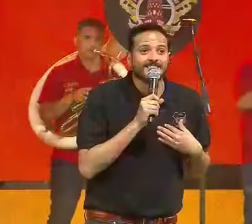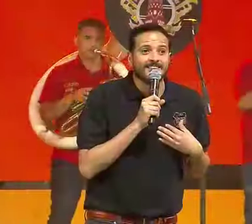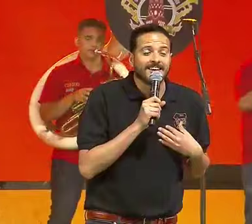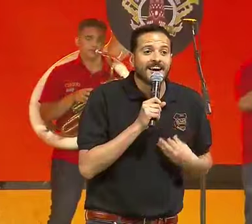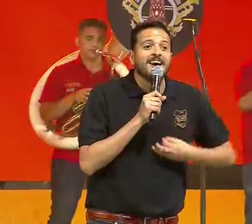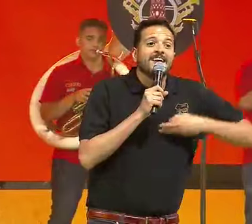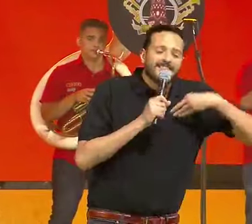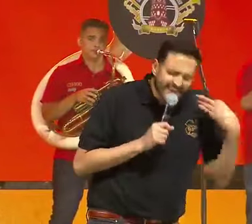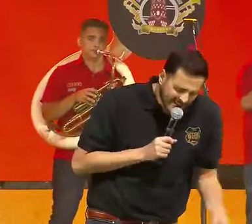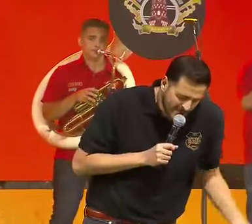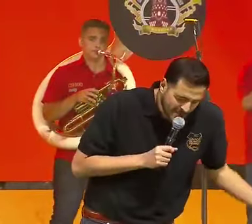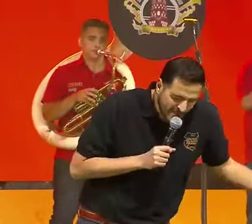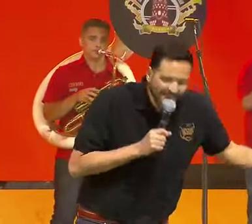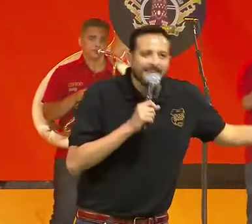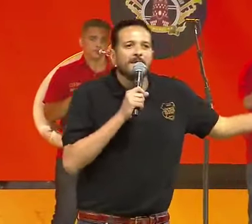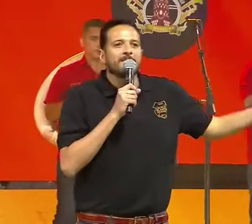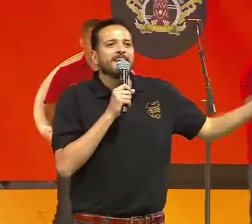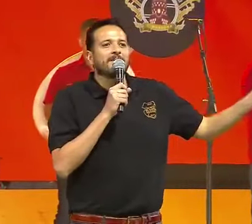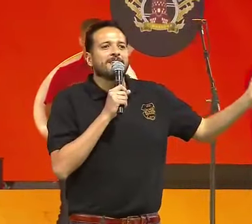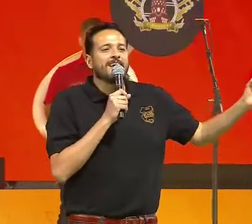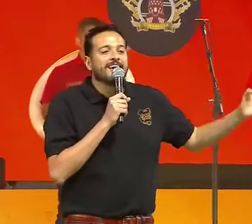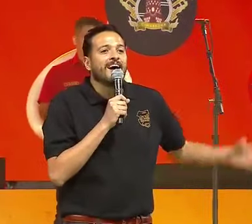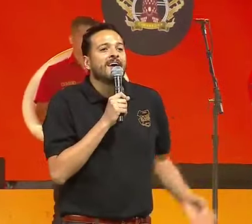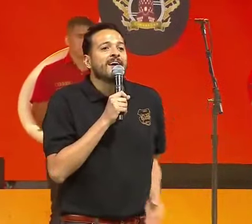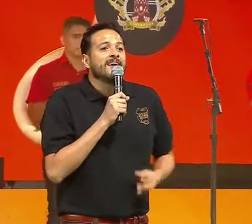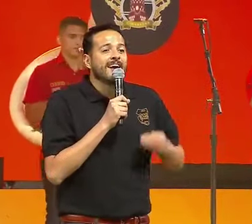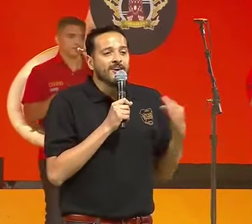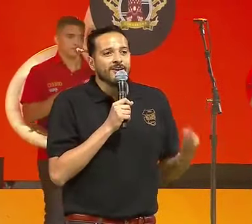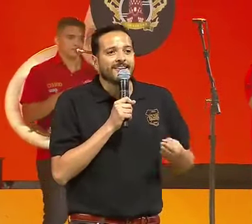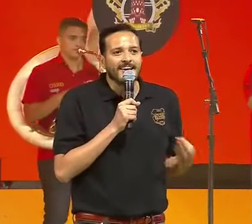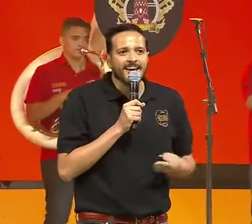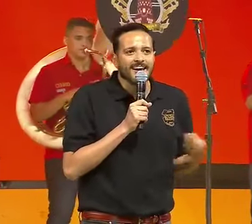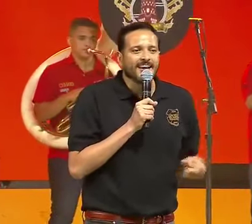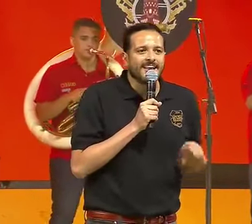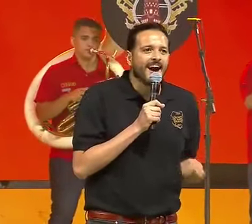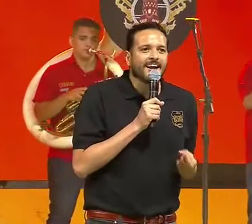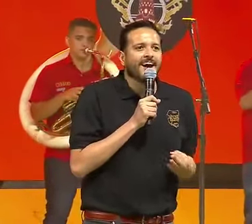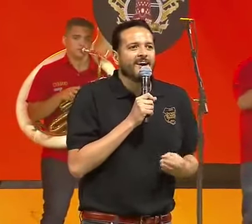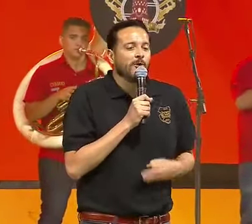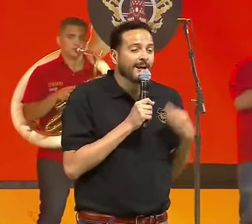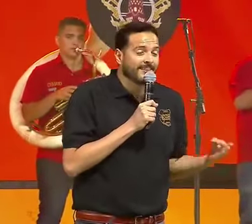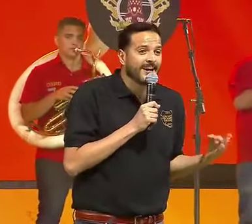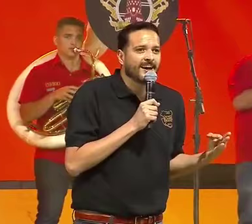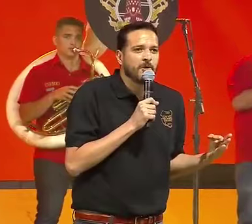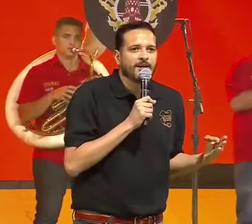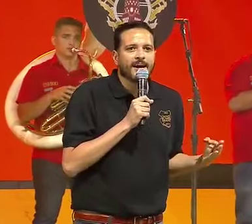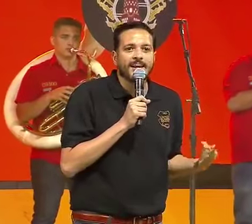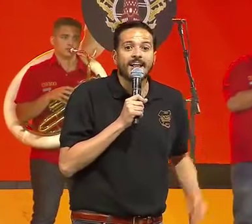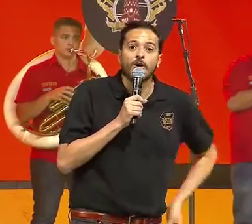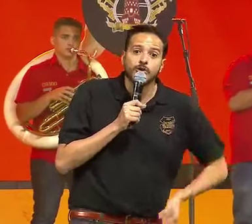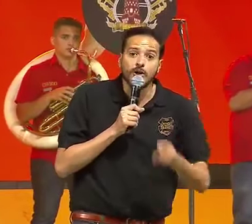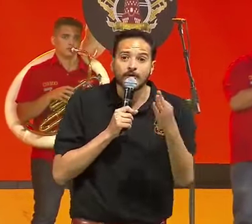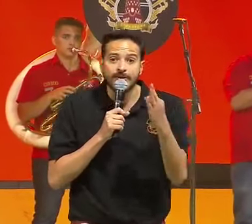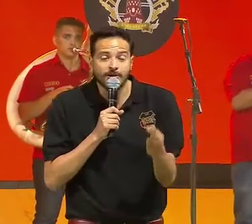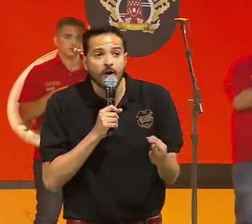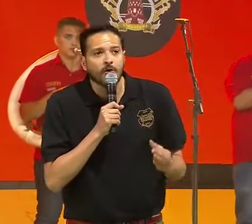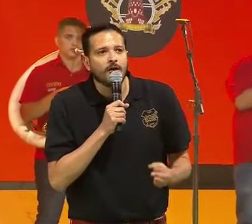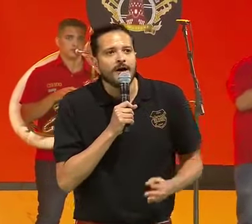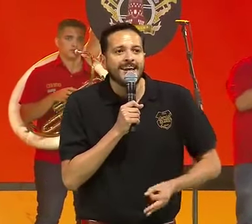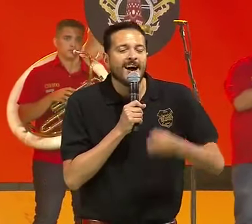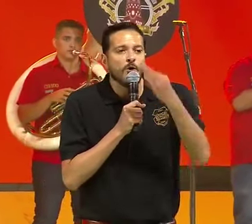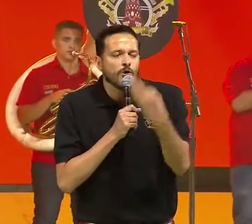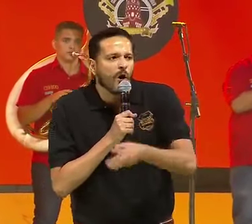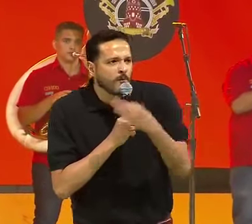que en ella se encierra. 100,000 veces más bella mi tierra. Y hay una tierra herediana, una tierra muy querida, donde una